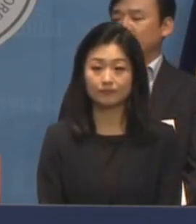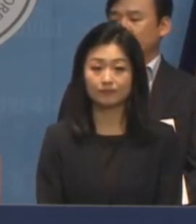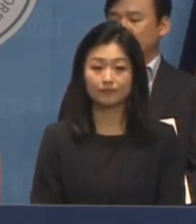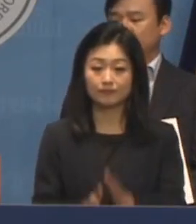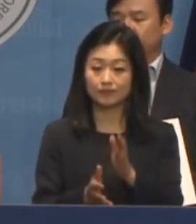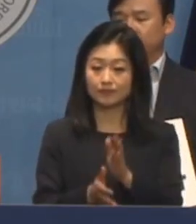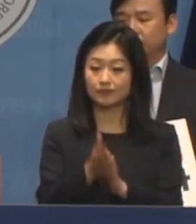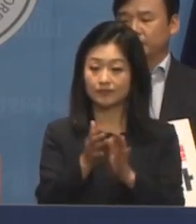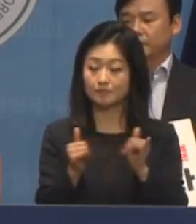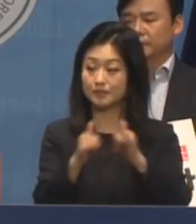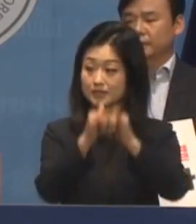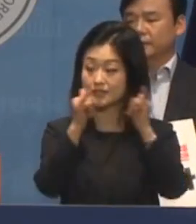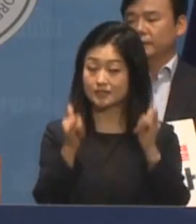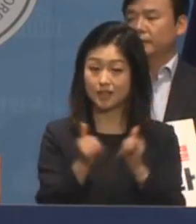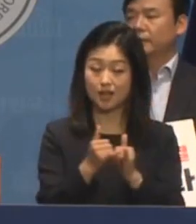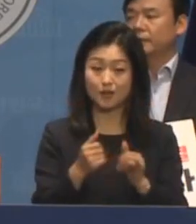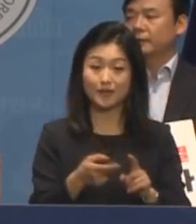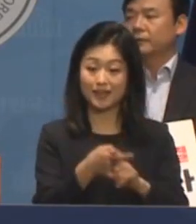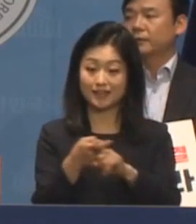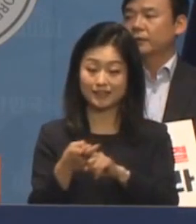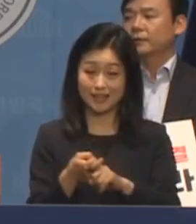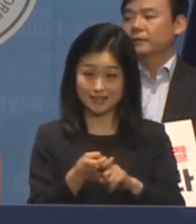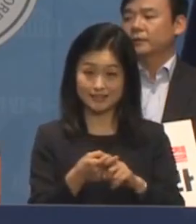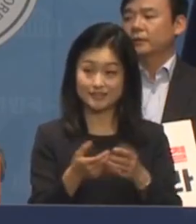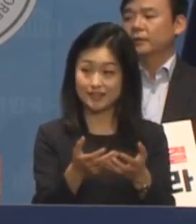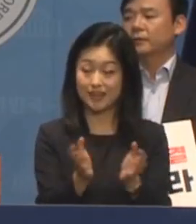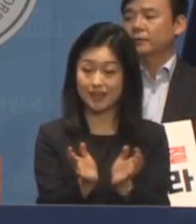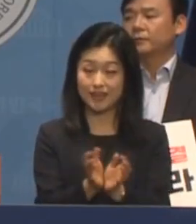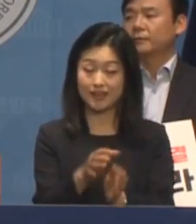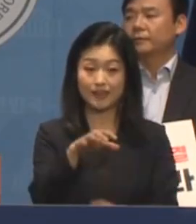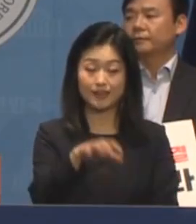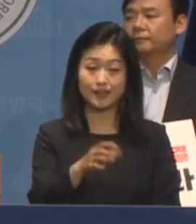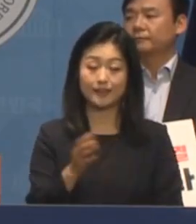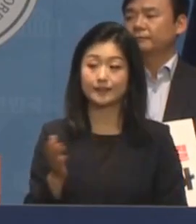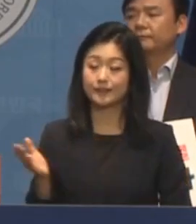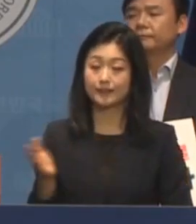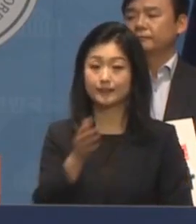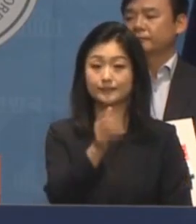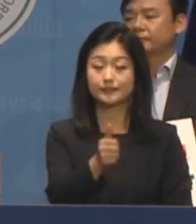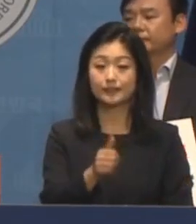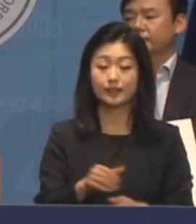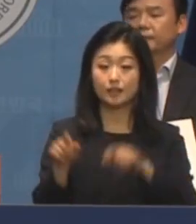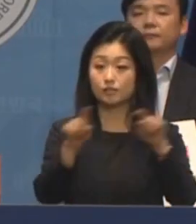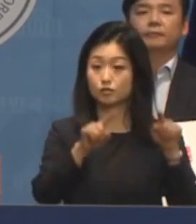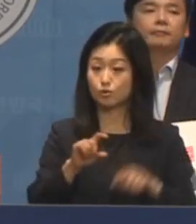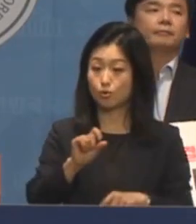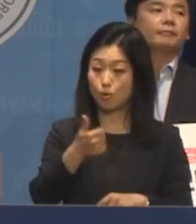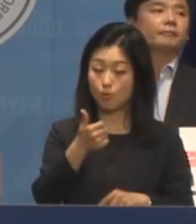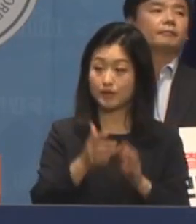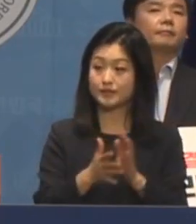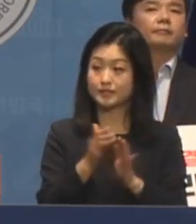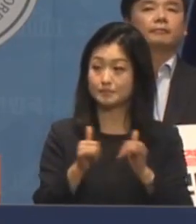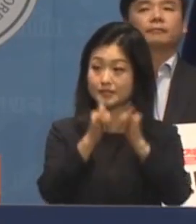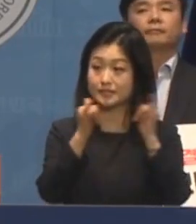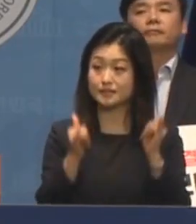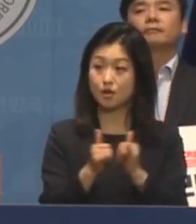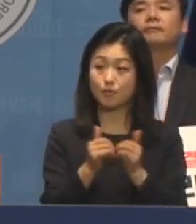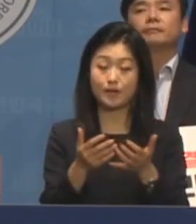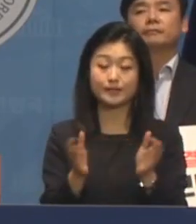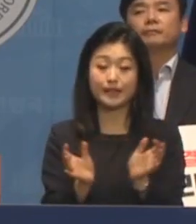시민사회단체 연대회의 사회연대위원장 맡고 있는 성공회 송경용 신부입니다. 전국 500여 개